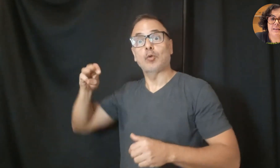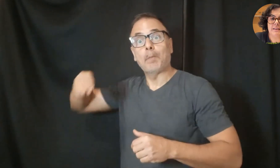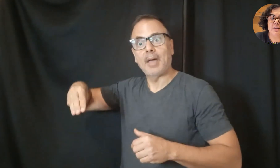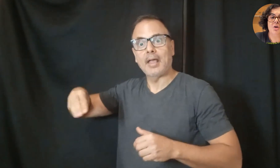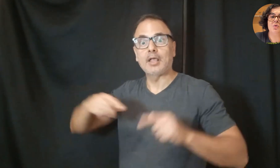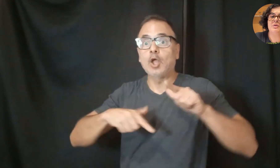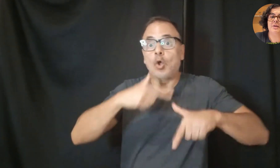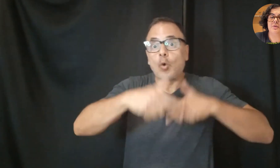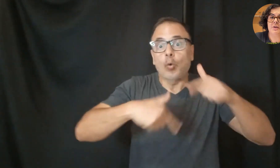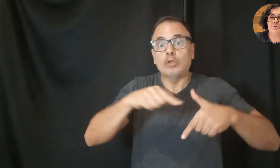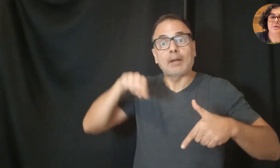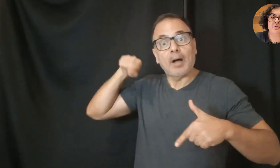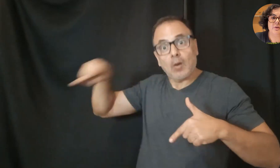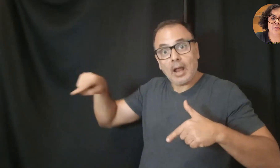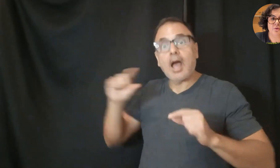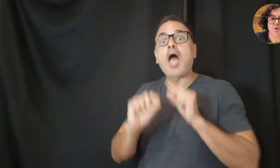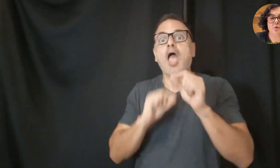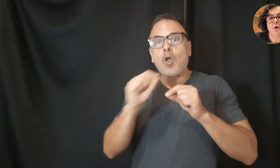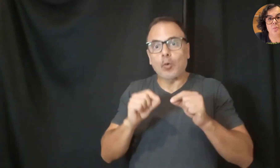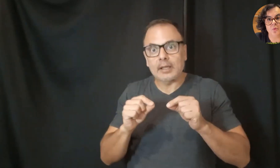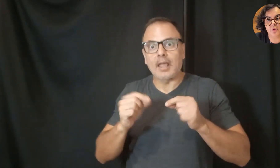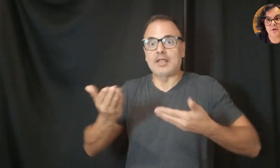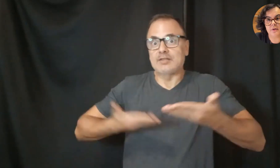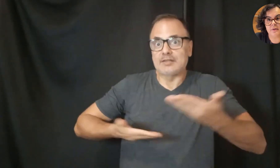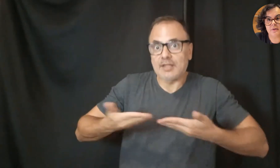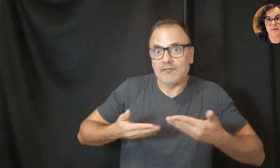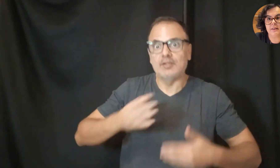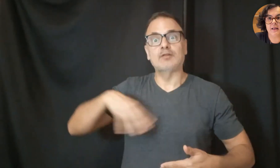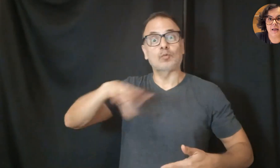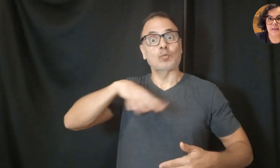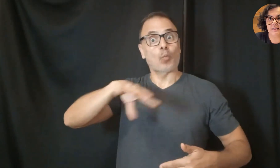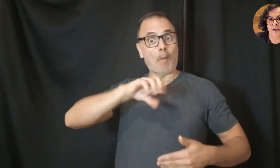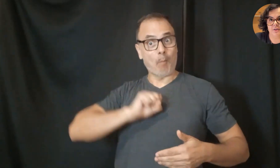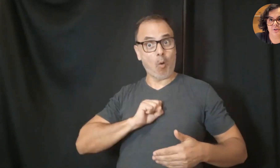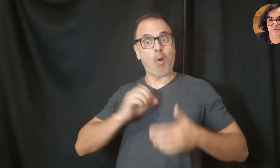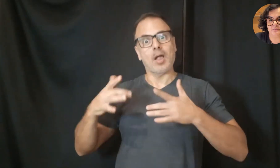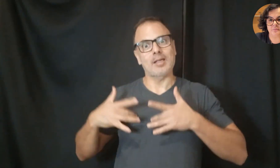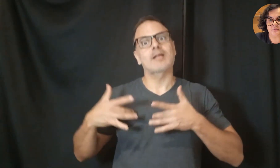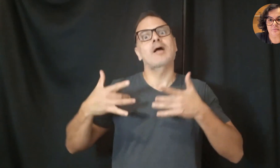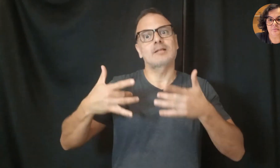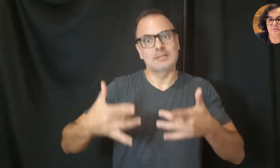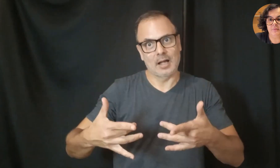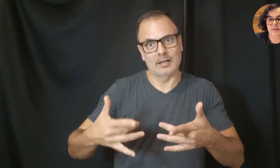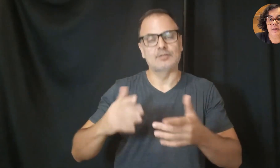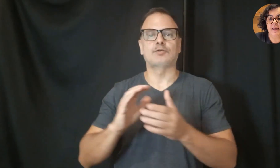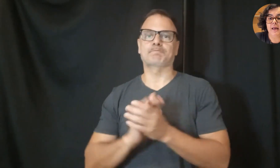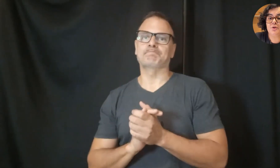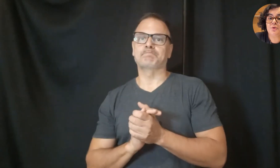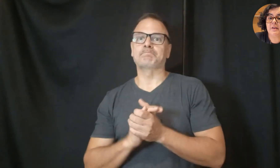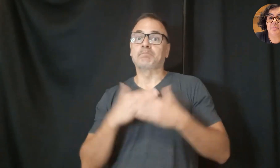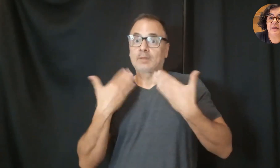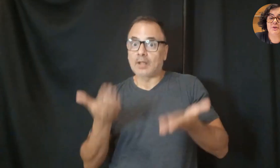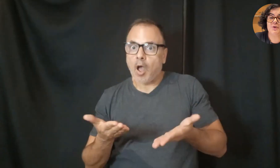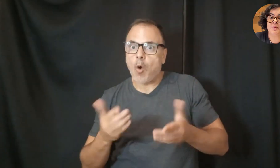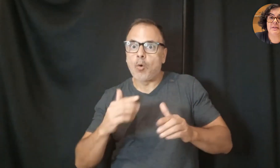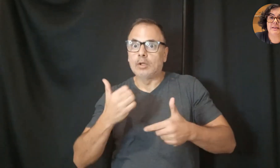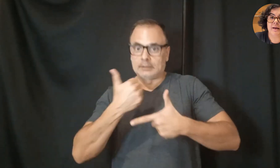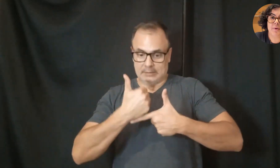simboliza o serviço em favor do amor e da caridade. É justamente sobre esse trabalho